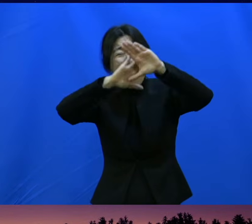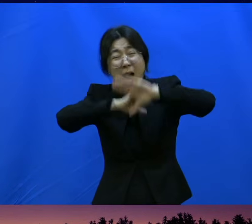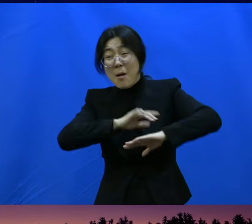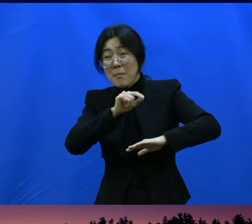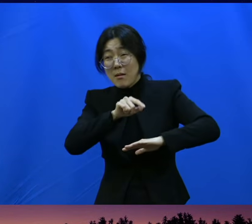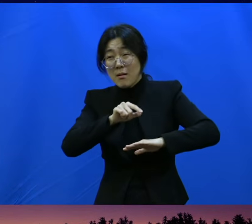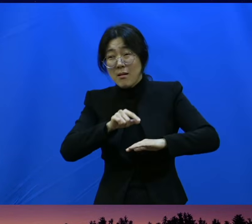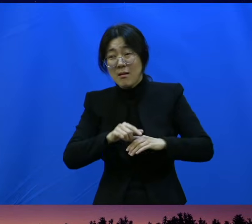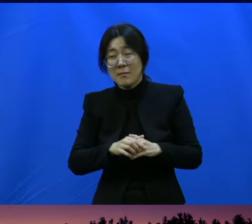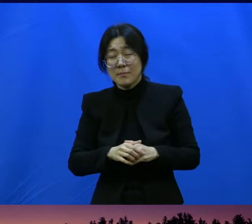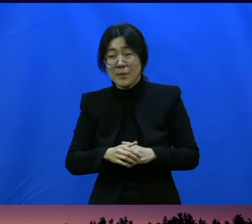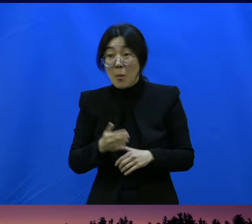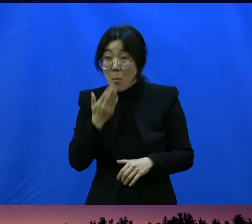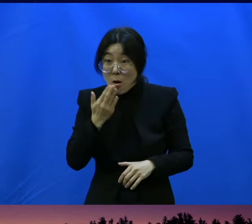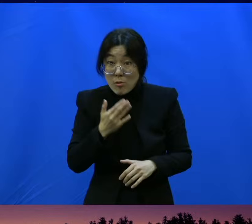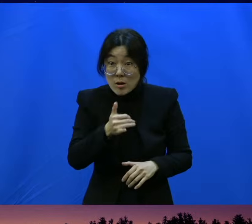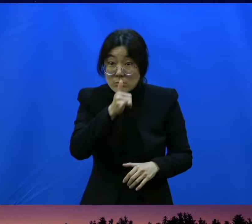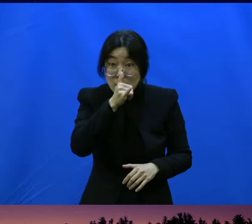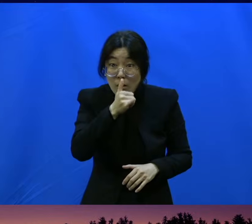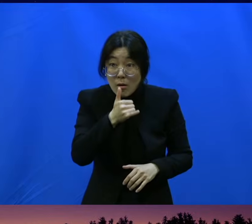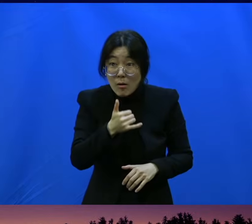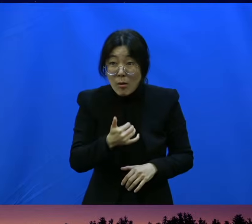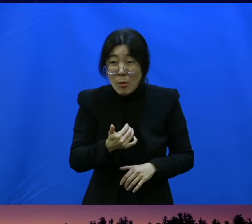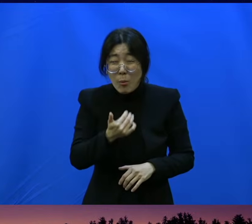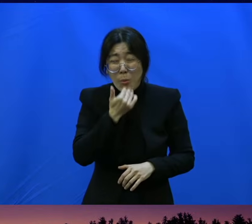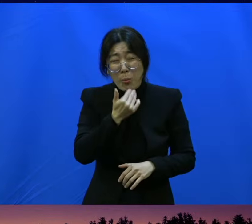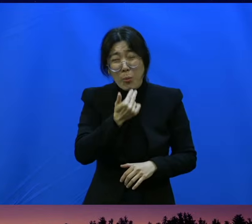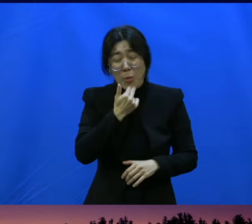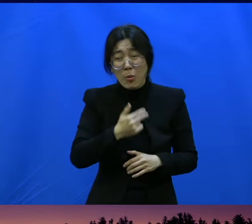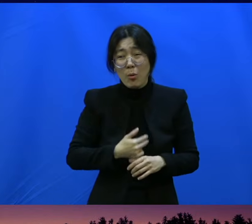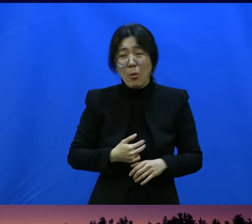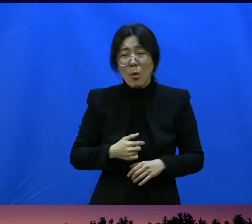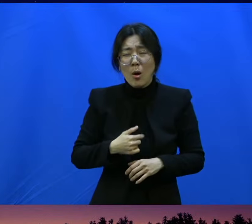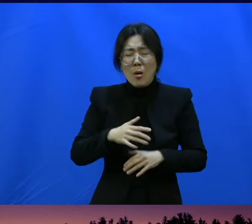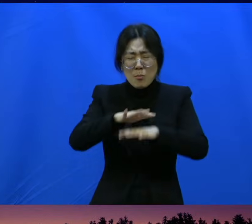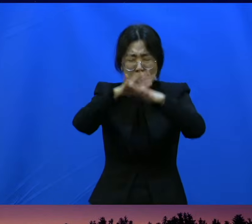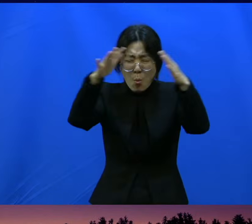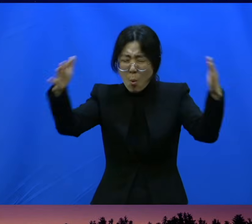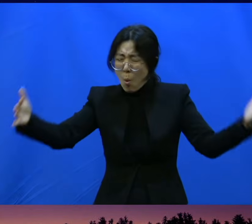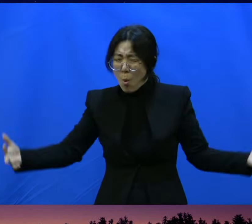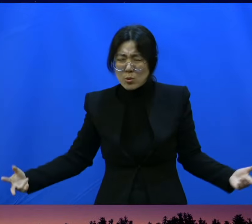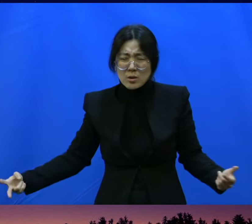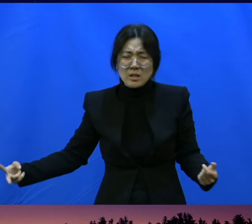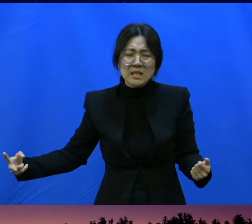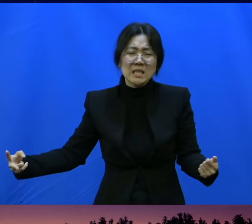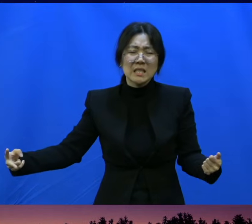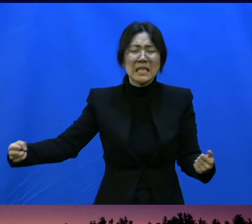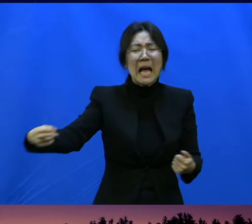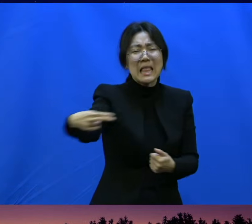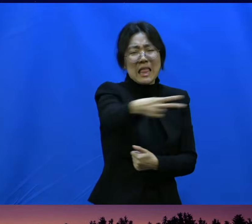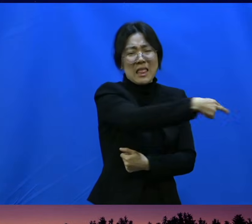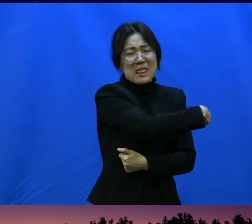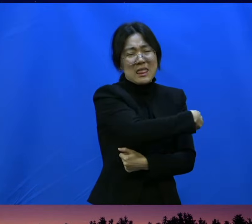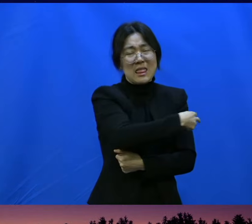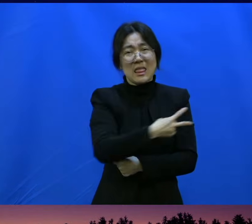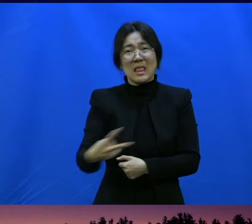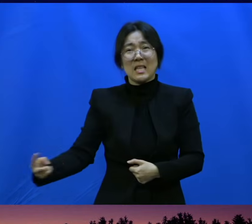먹을 게 뭐 충분했겠습니까? 홀로 있었던 거. 모든 게 다 끊겨버렸어요. 완전한 밑바닥.